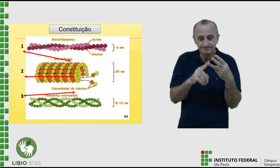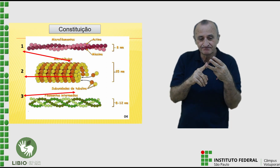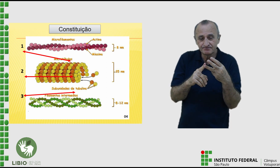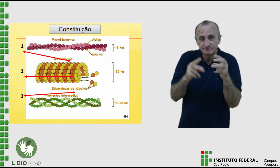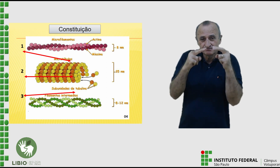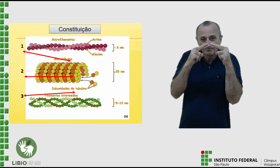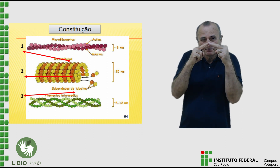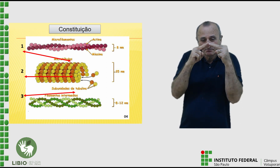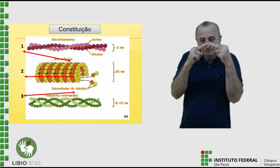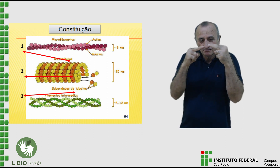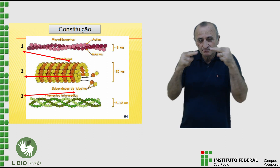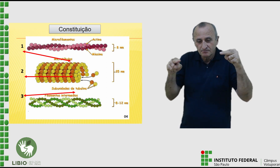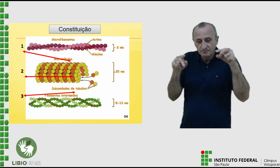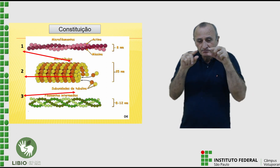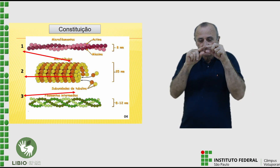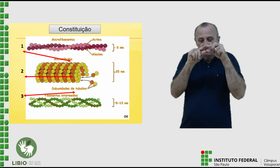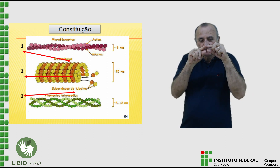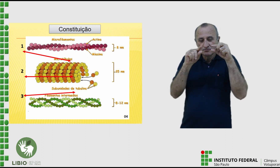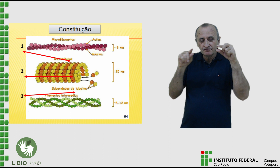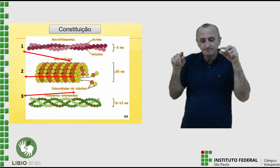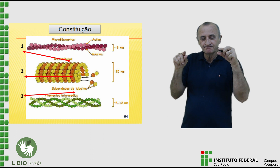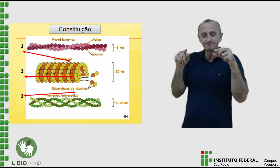microtúbulos. E o terceiro,